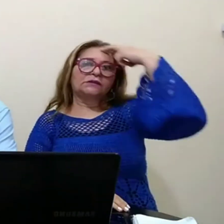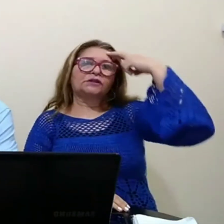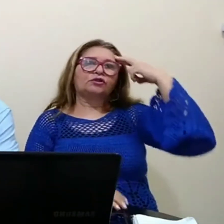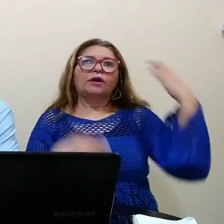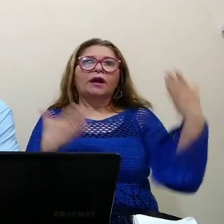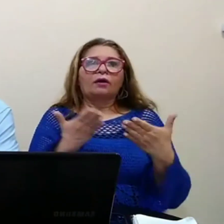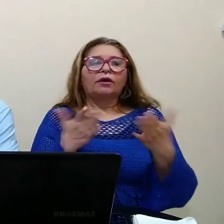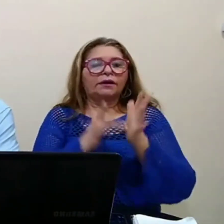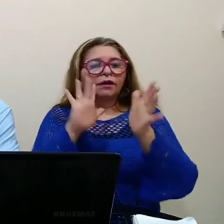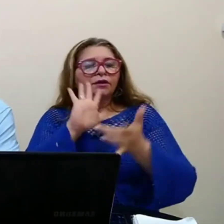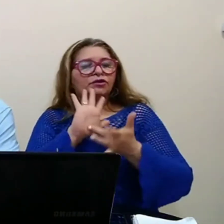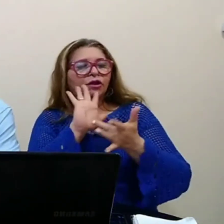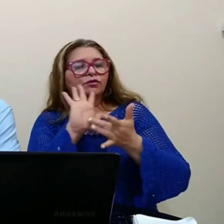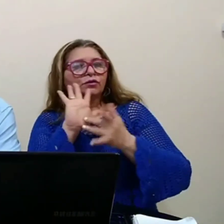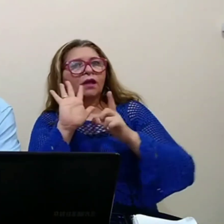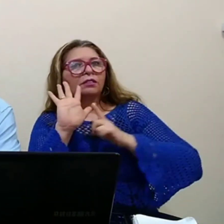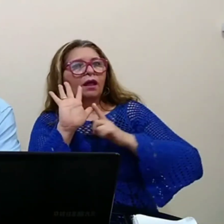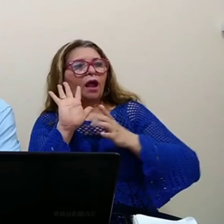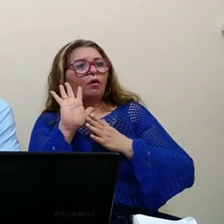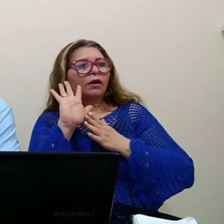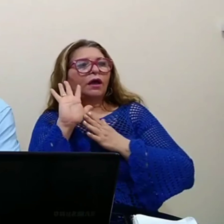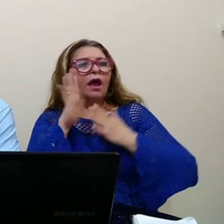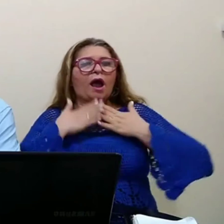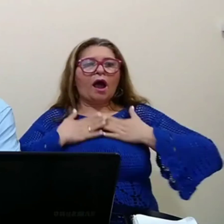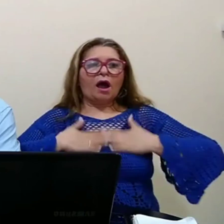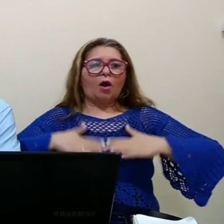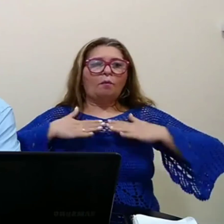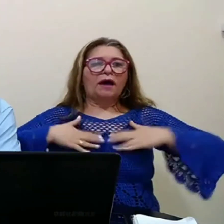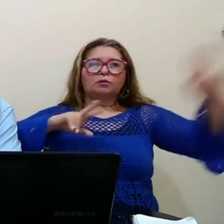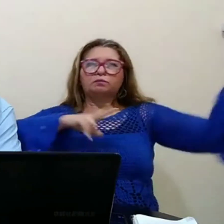Jesus tem acabado de acalmar uma